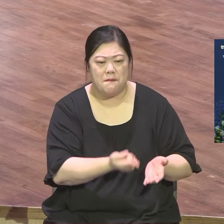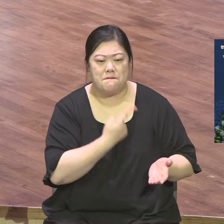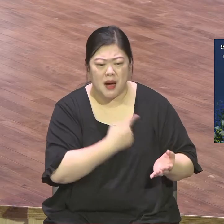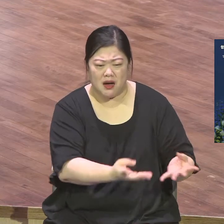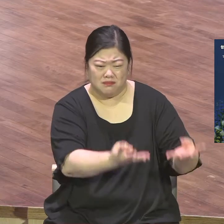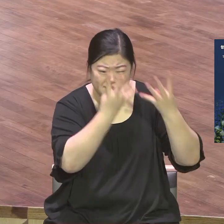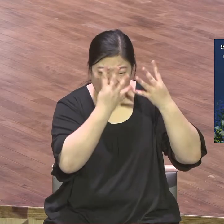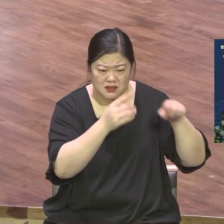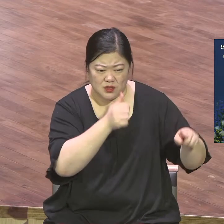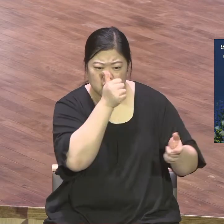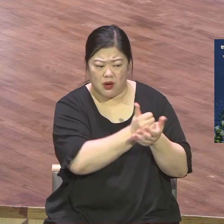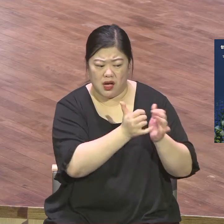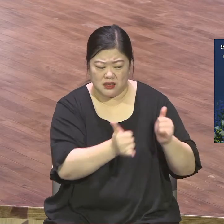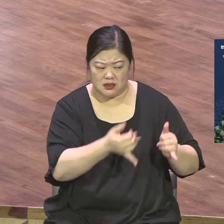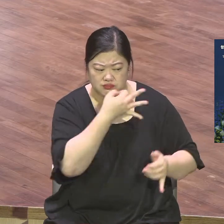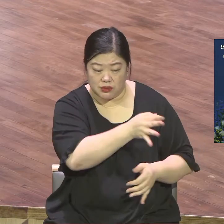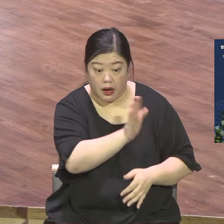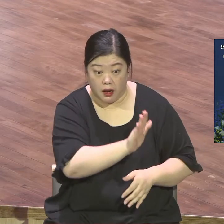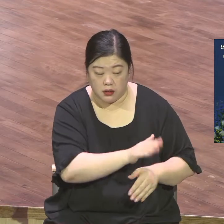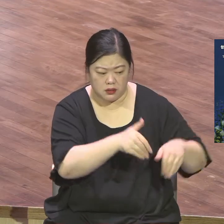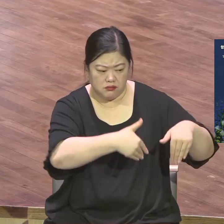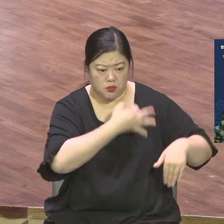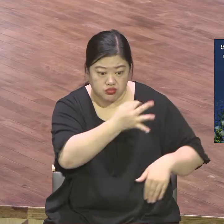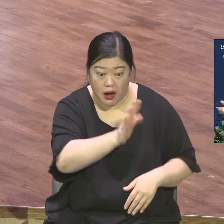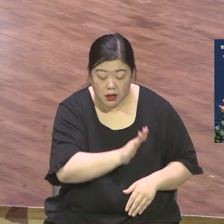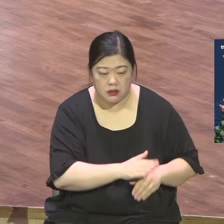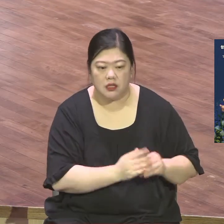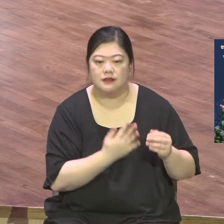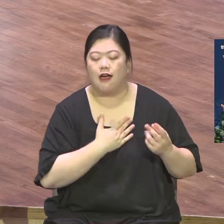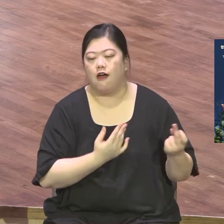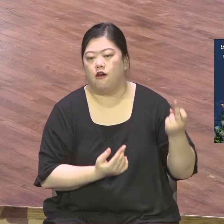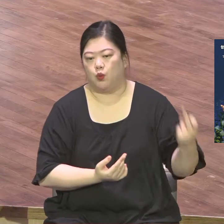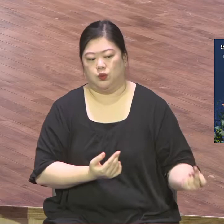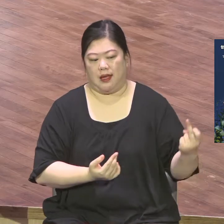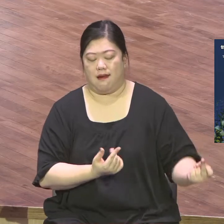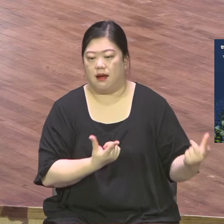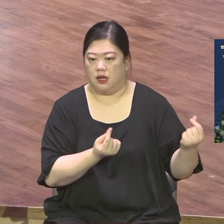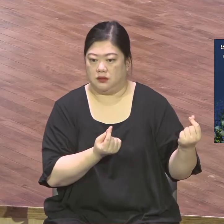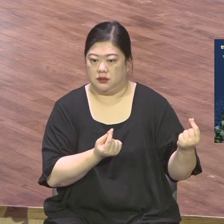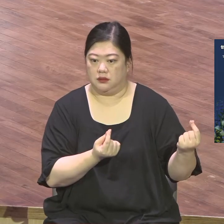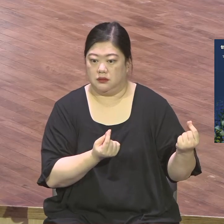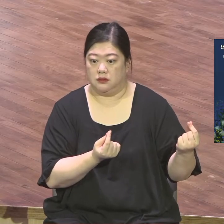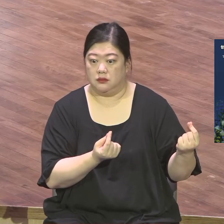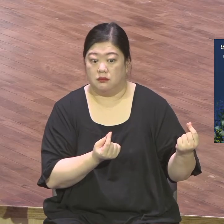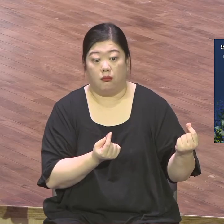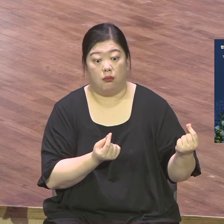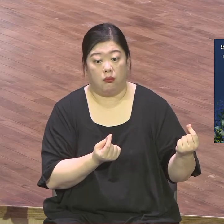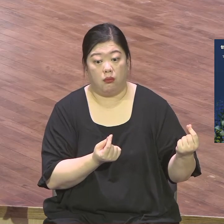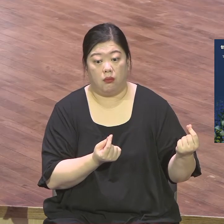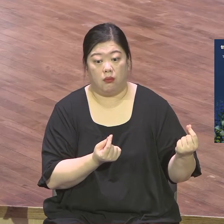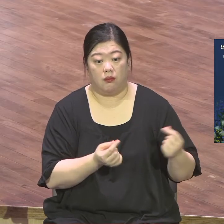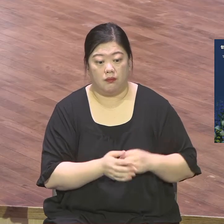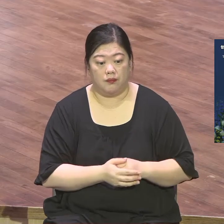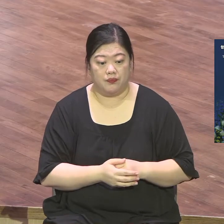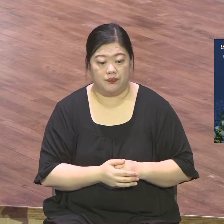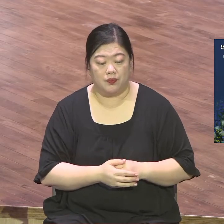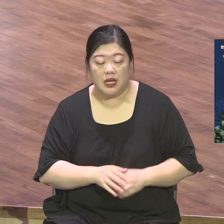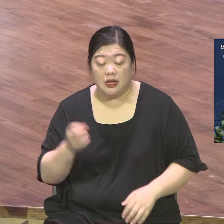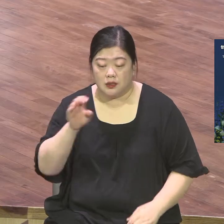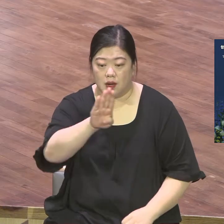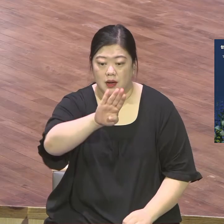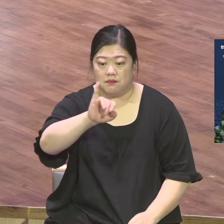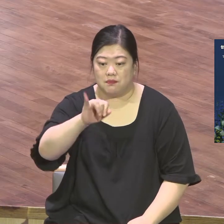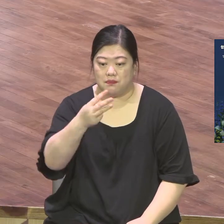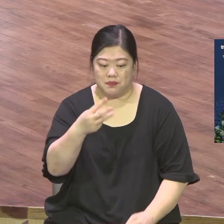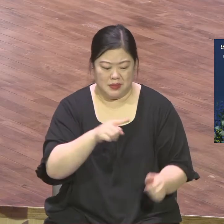형제로 받아주기를 빌레몬에게 그렇게 편지를 보낸 겁니다. 전에는 당신의 재산을 훔쳐갔지만 지금은